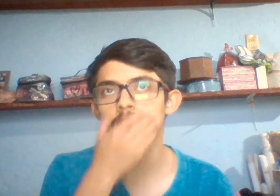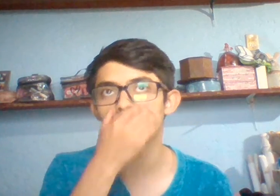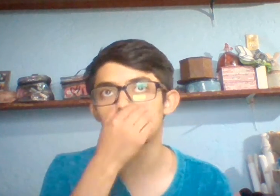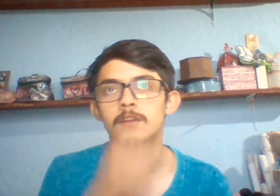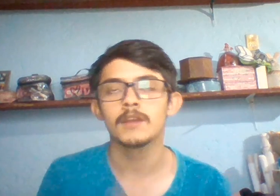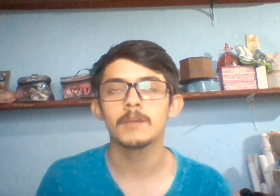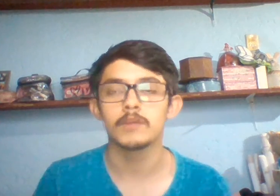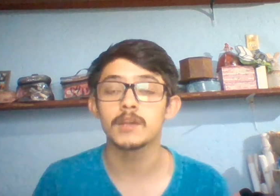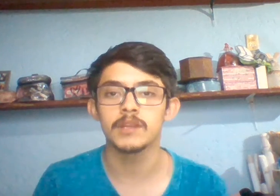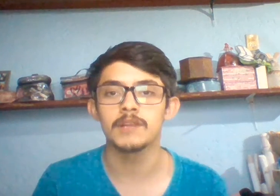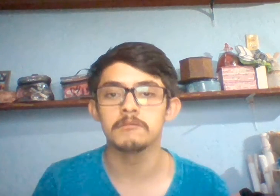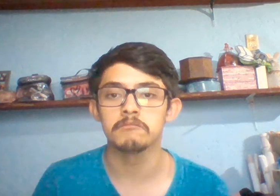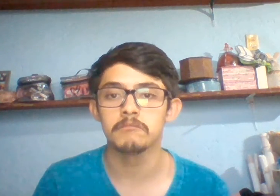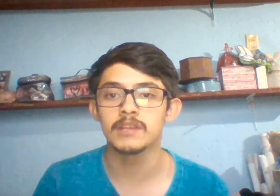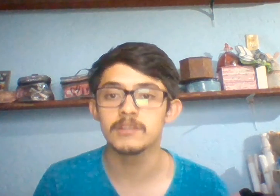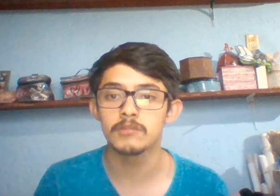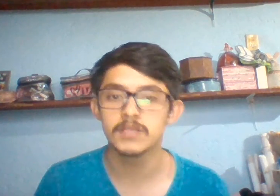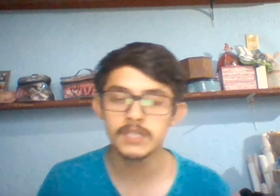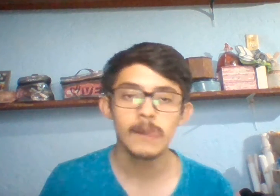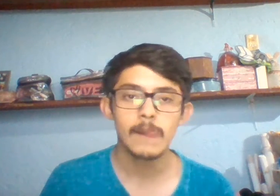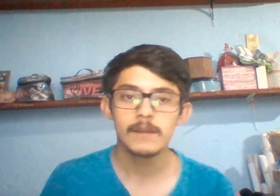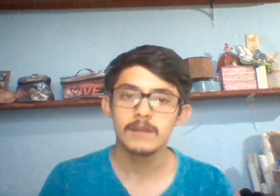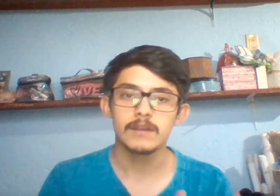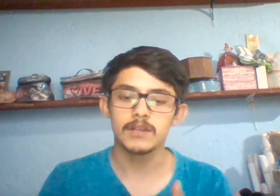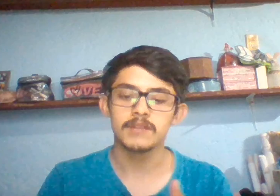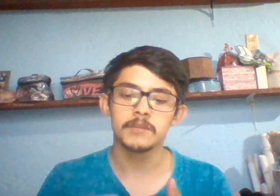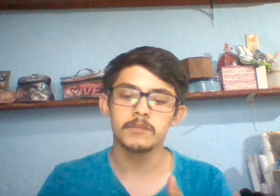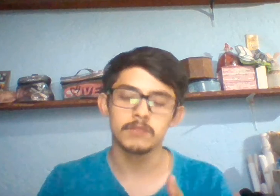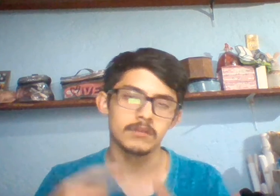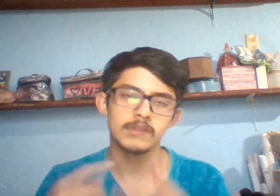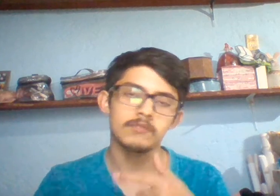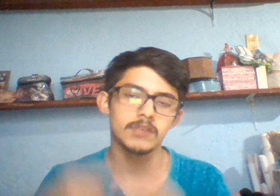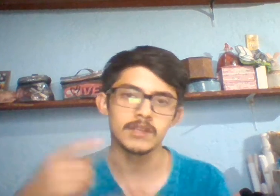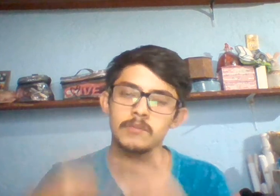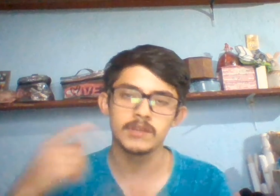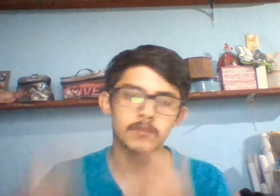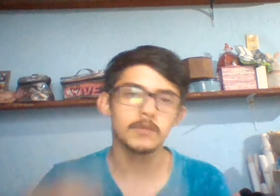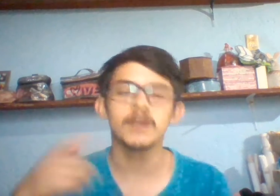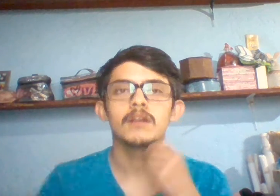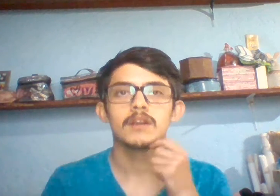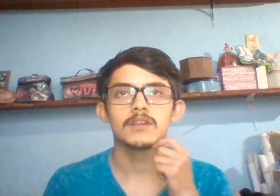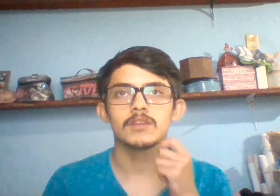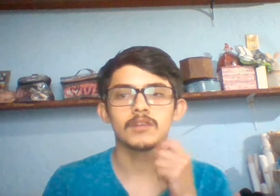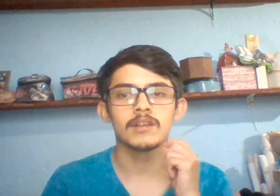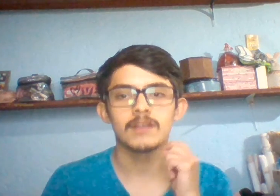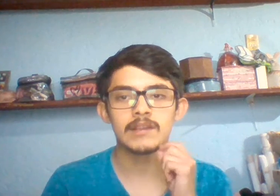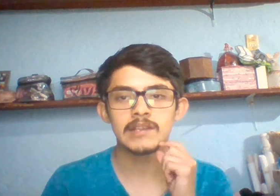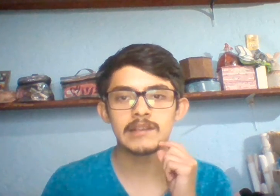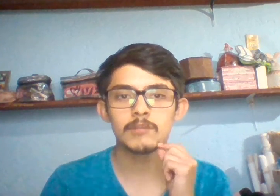también por ejemplo, en el cigüeñal. Lo que hacemos, bueno, el cigüeñal se empieza a mover y entonces esa